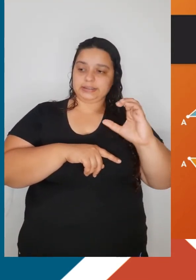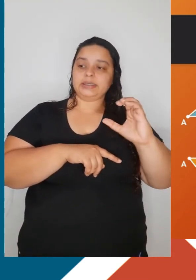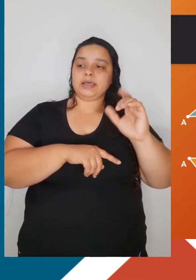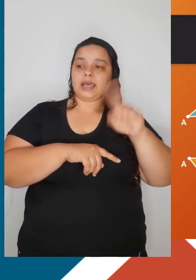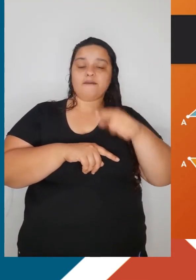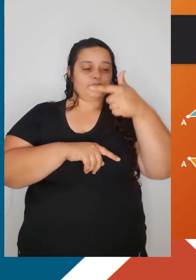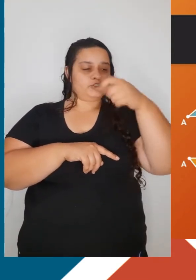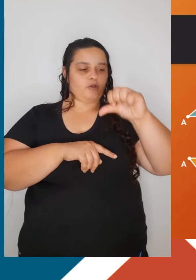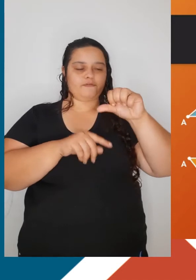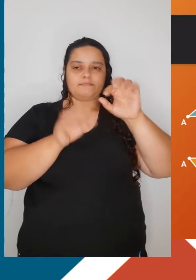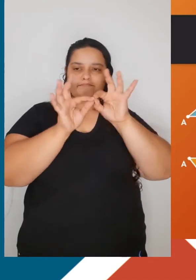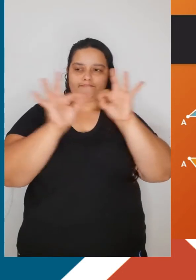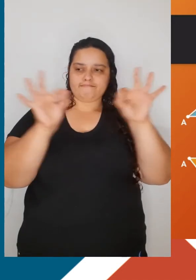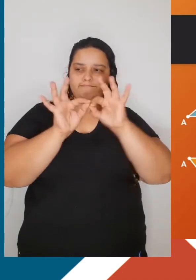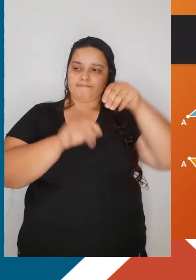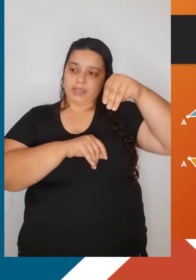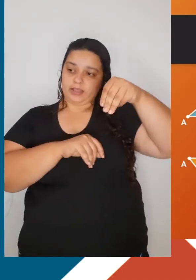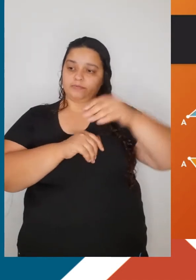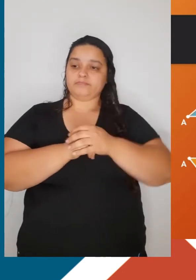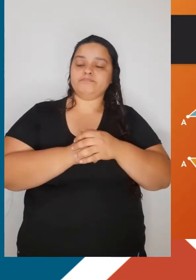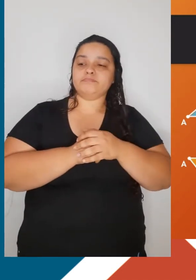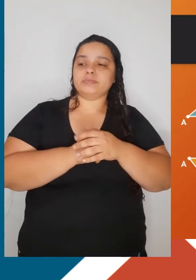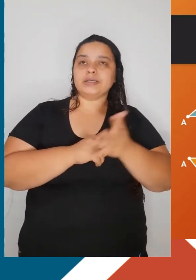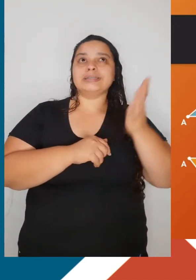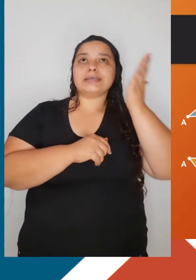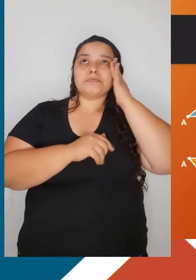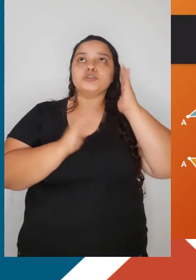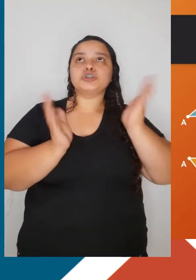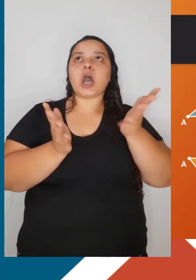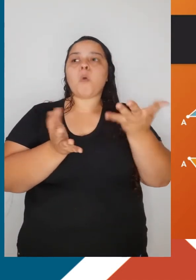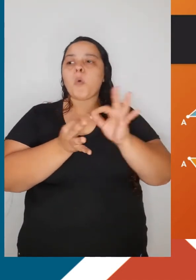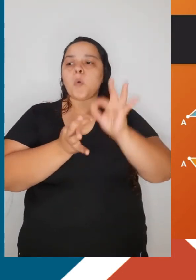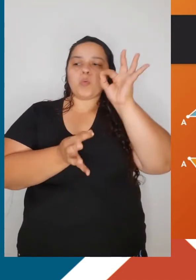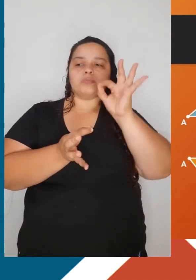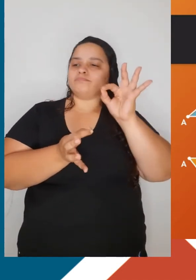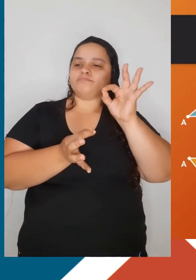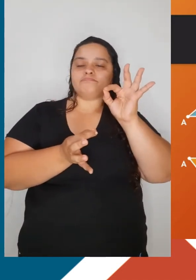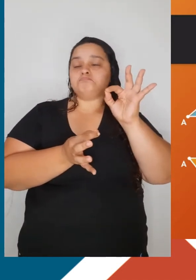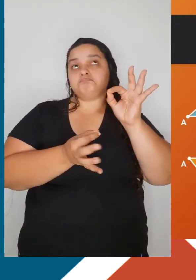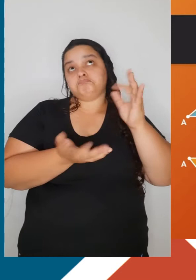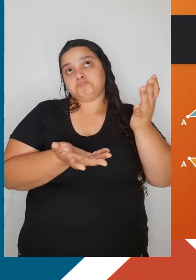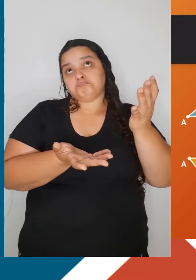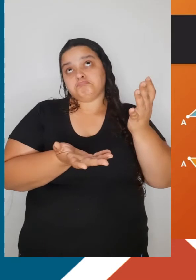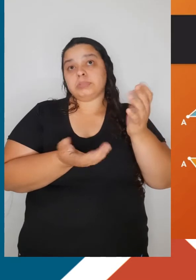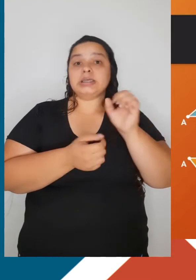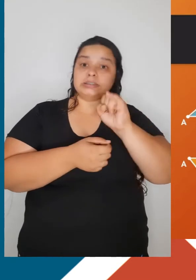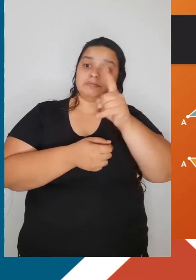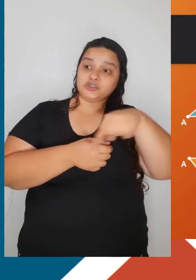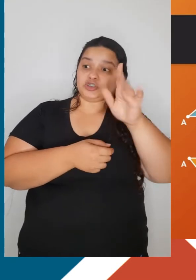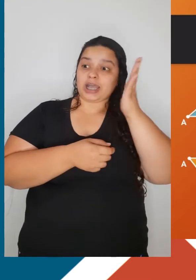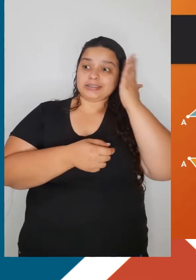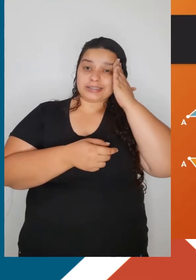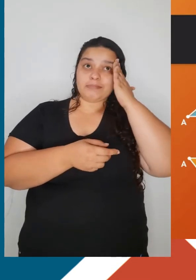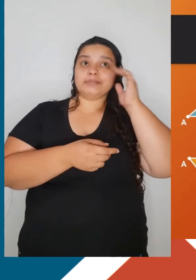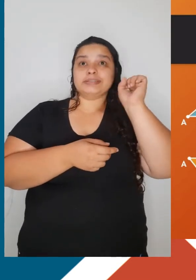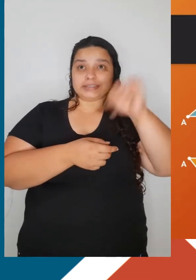29 metros. Porém, nós sabemos qual é a sua altura? Se você respondeu que sim, então pensou